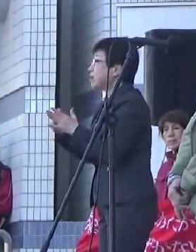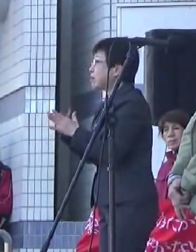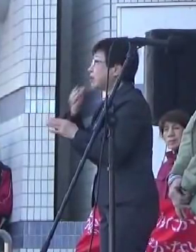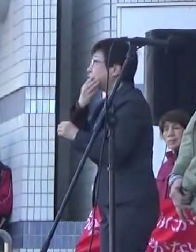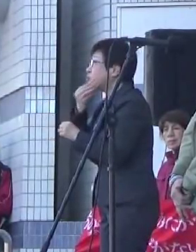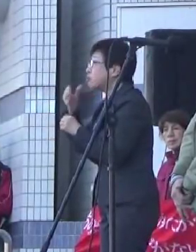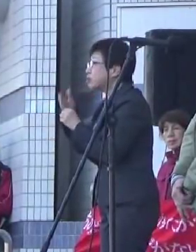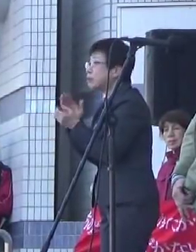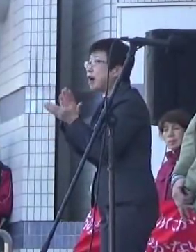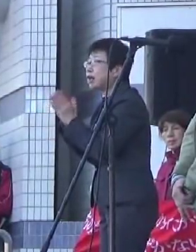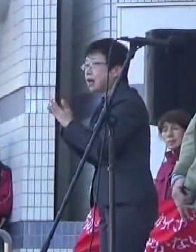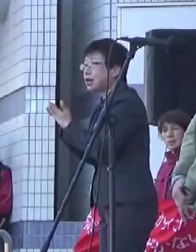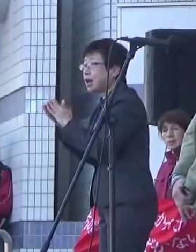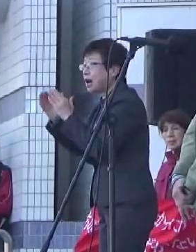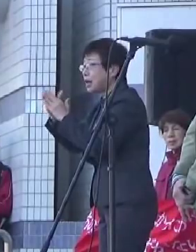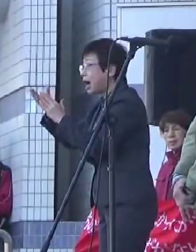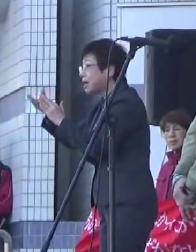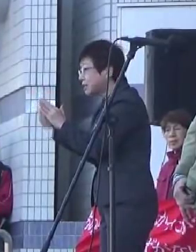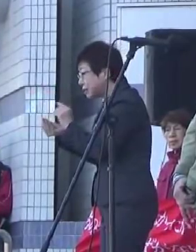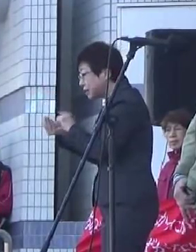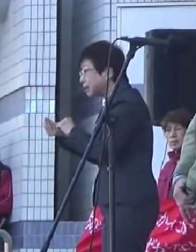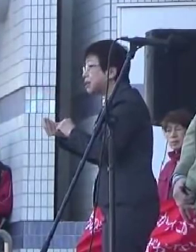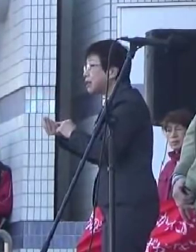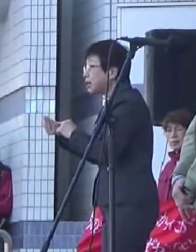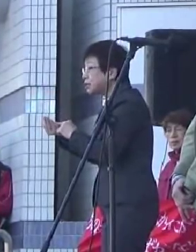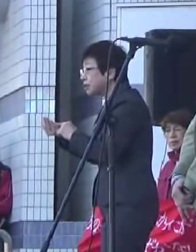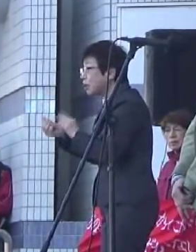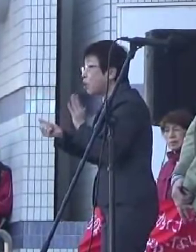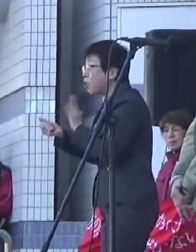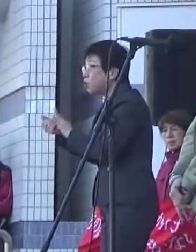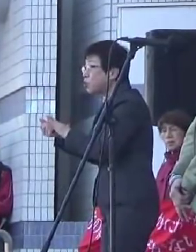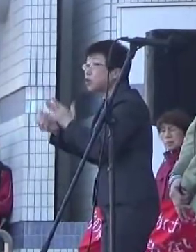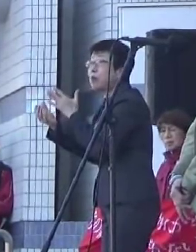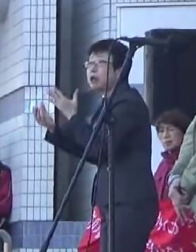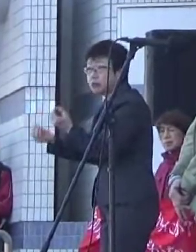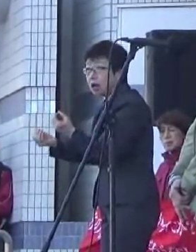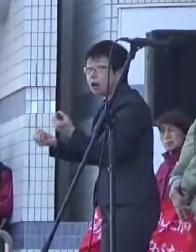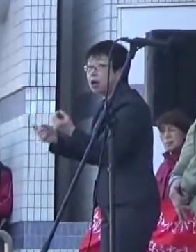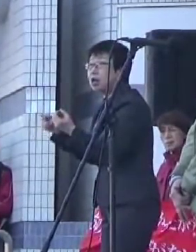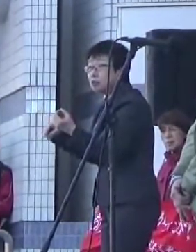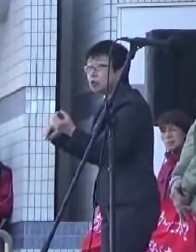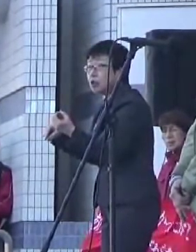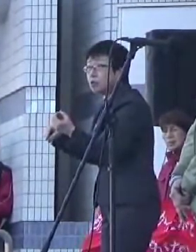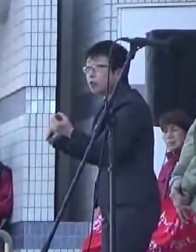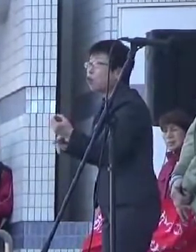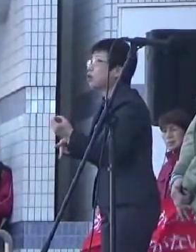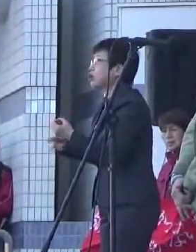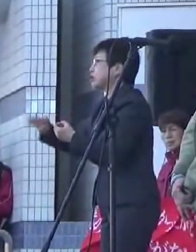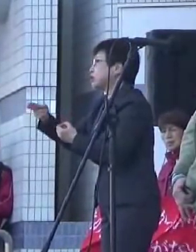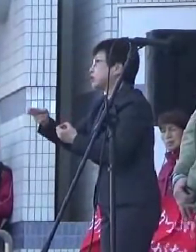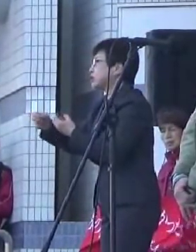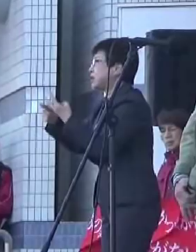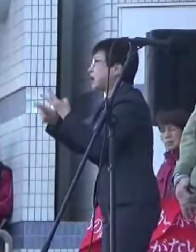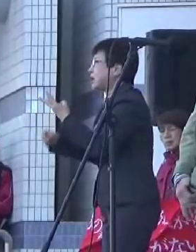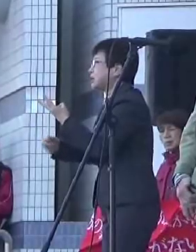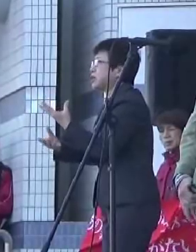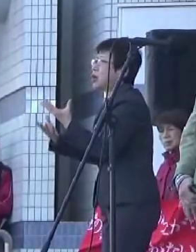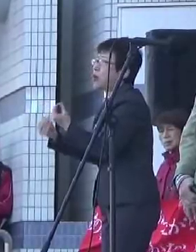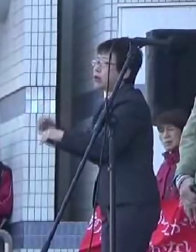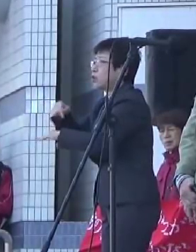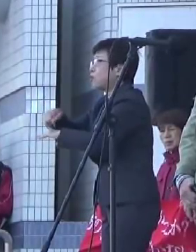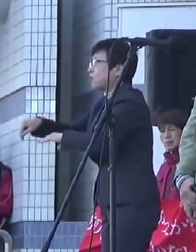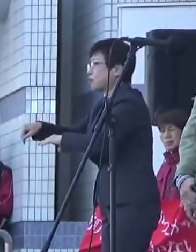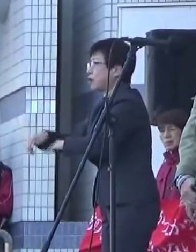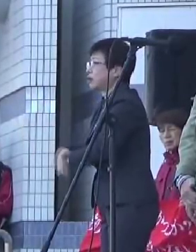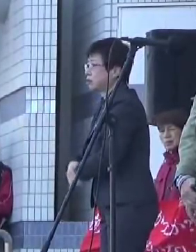独自に家賃補助をしておりました。で、それもこの3月で切られてしまいます。国家公